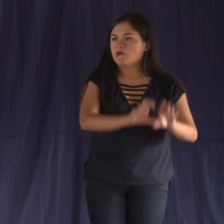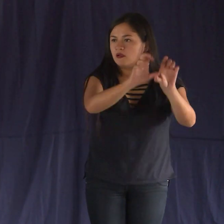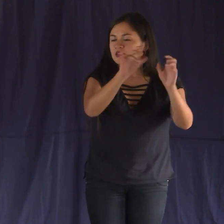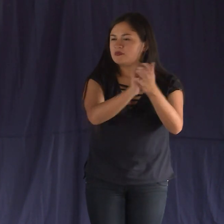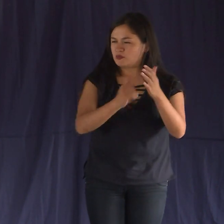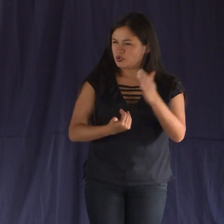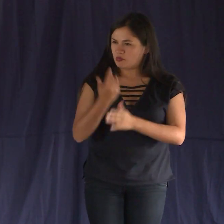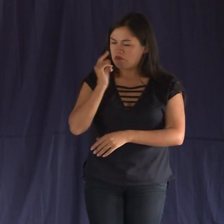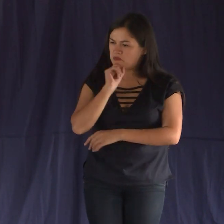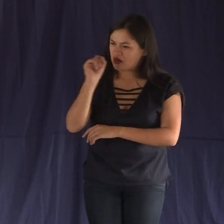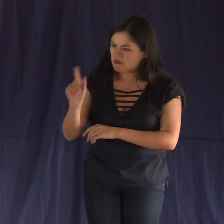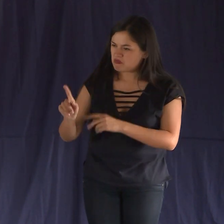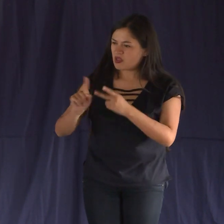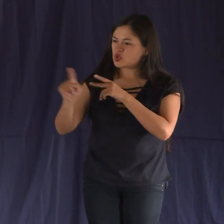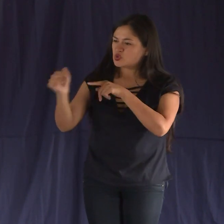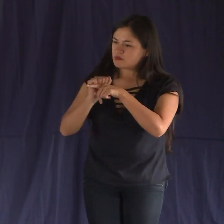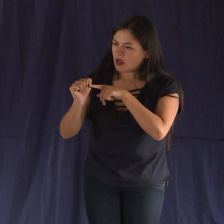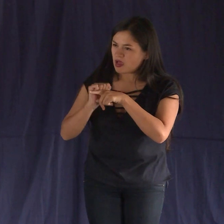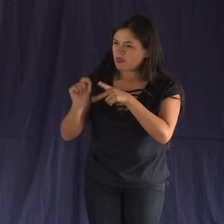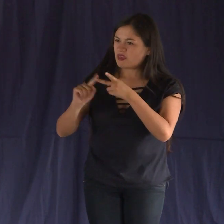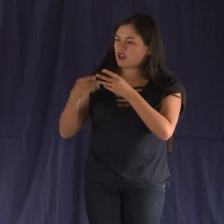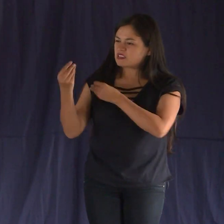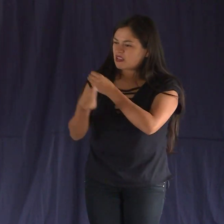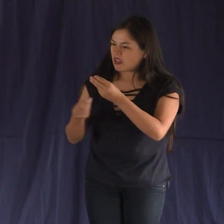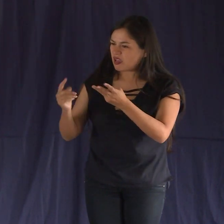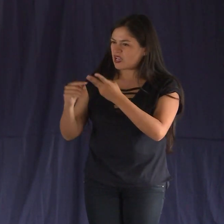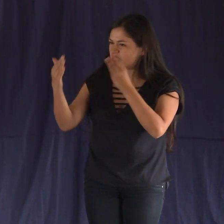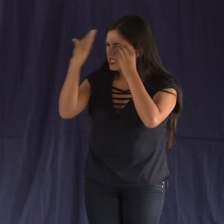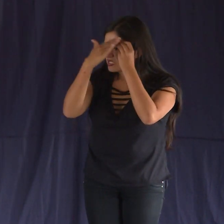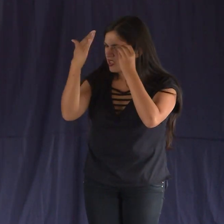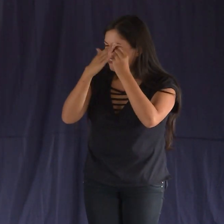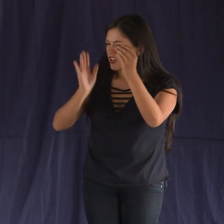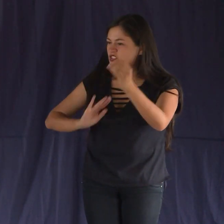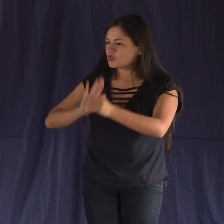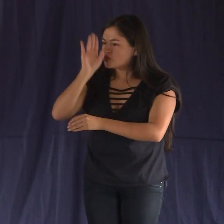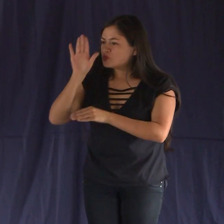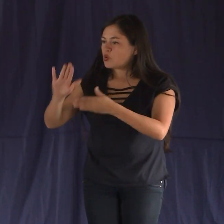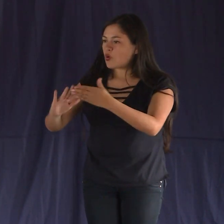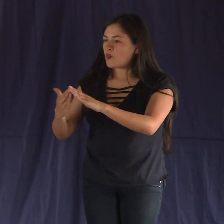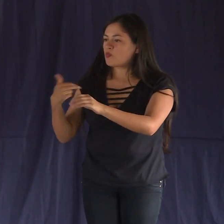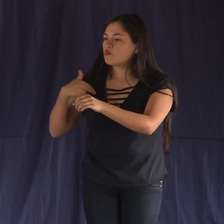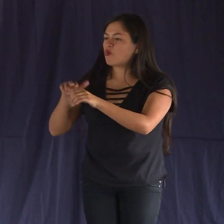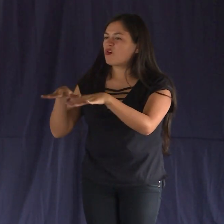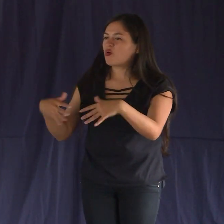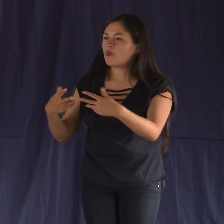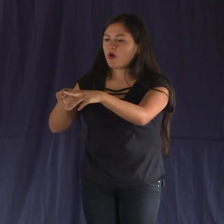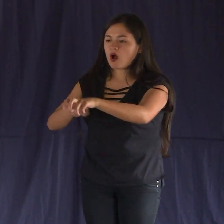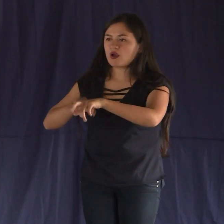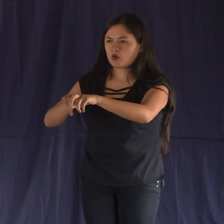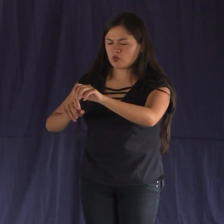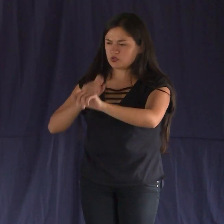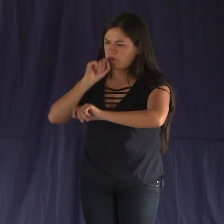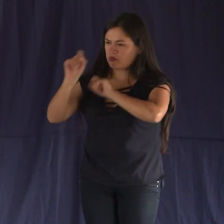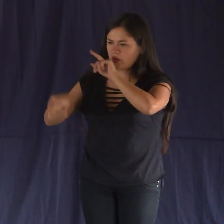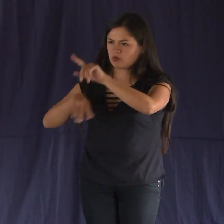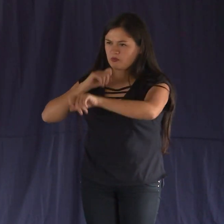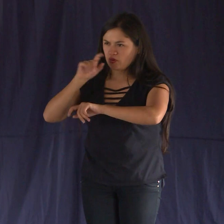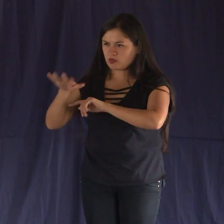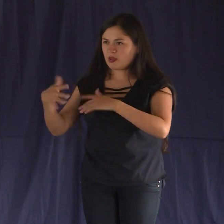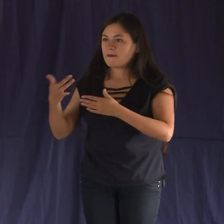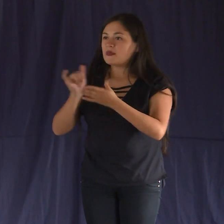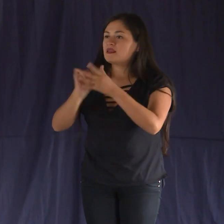y saberes tradicionales que utilizan las comunidades indígenas en la agricultura, bajo los principios